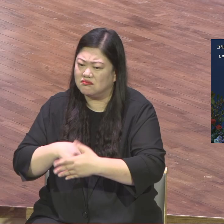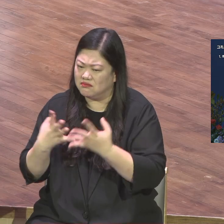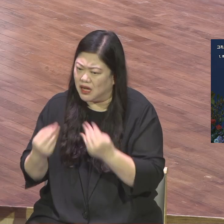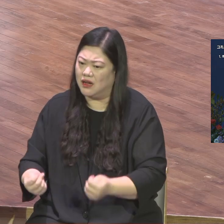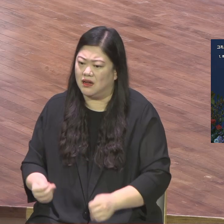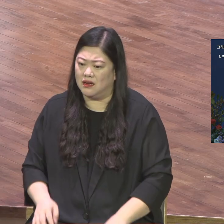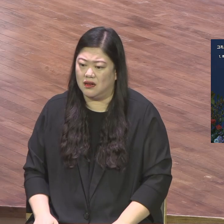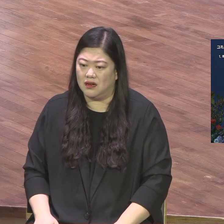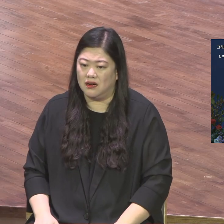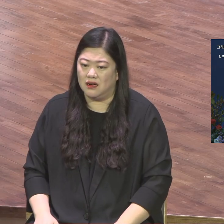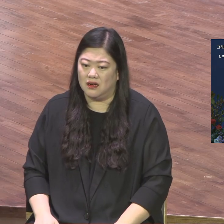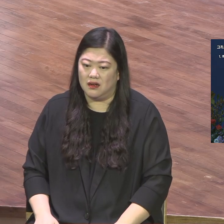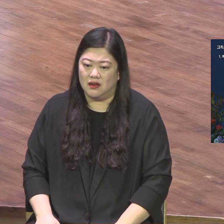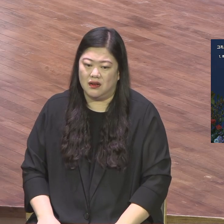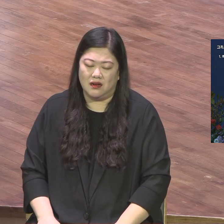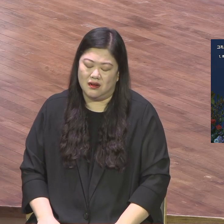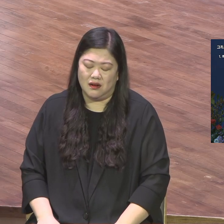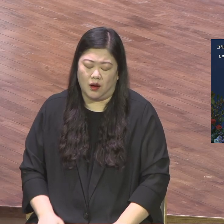무서운 저주입니다. 그거